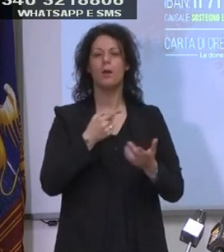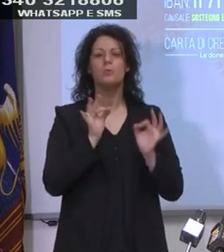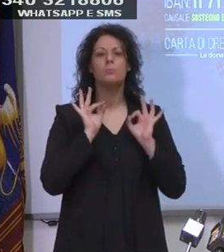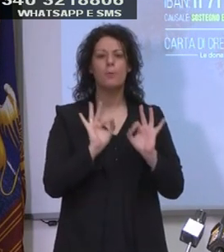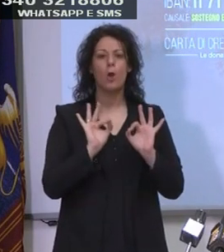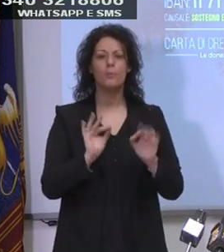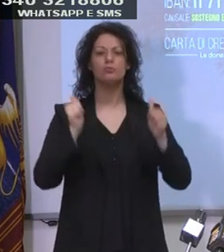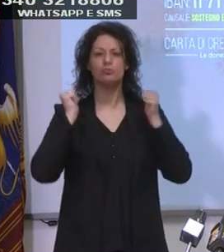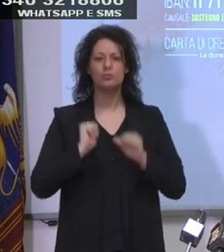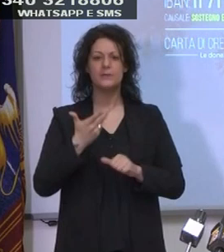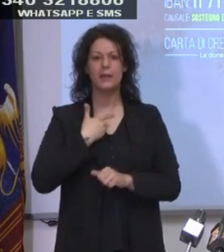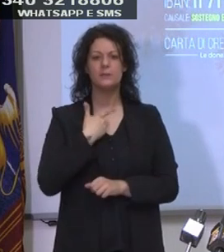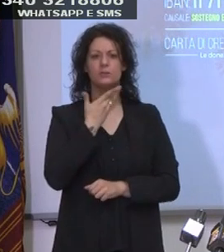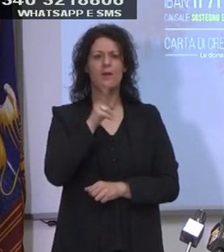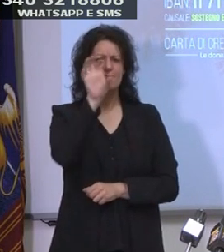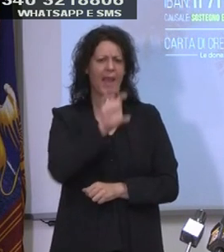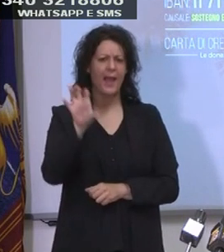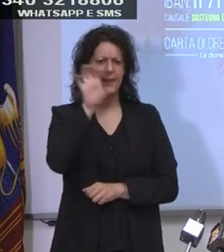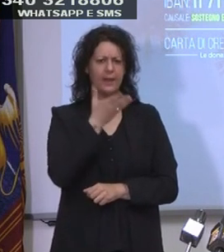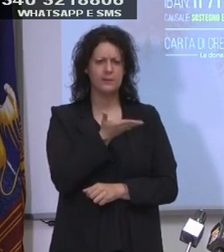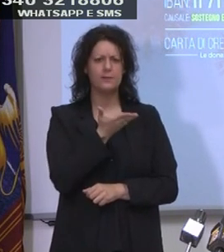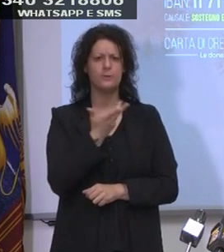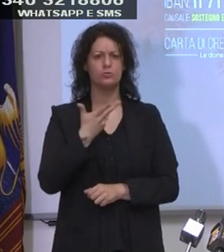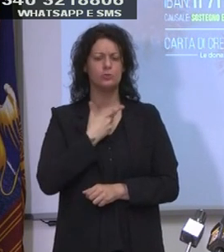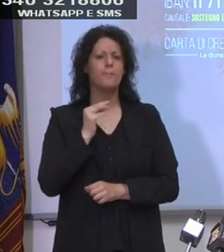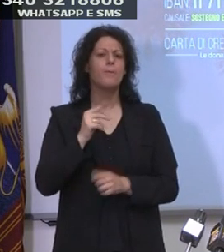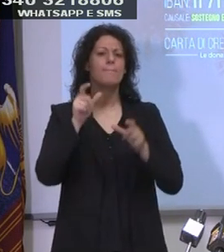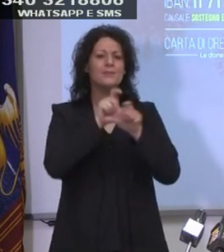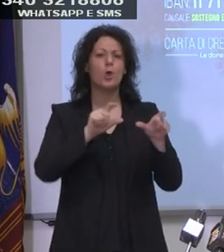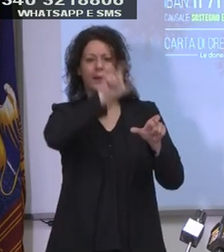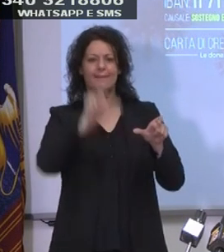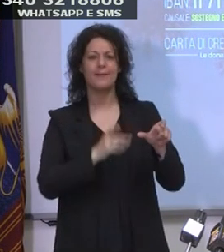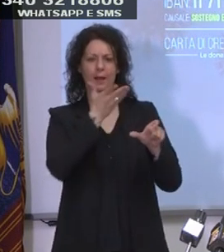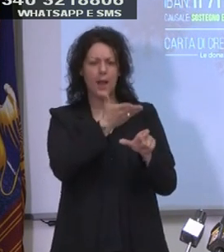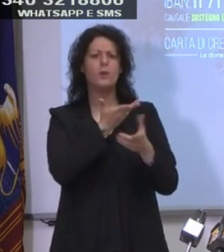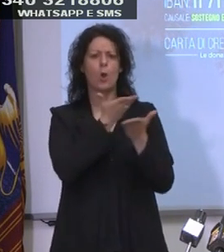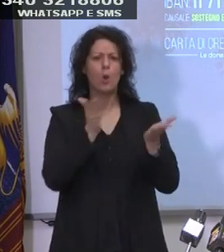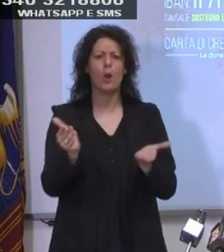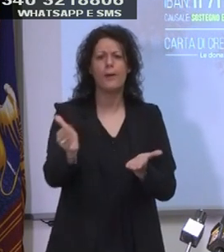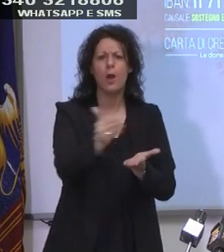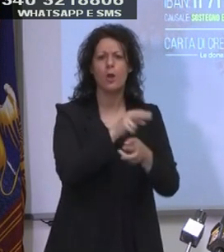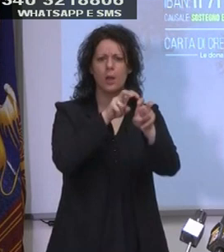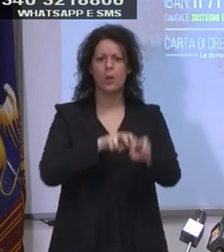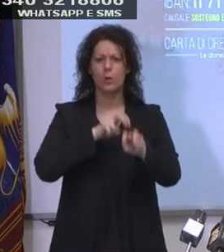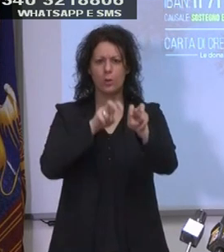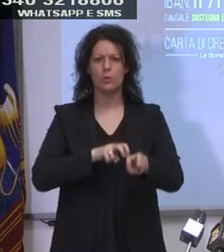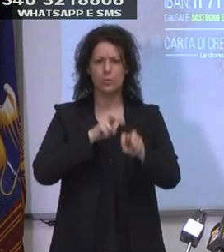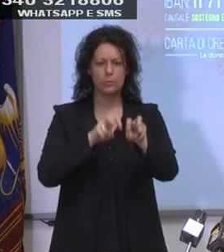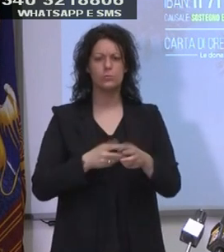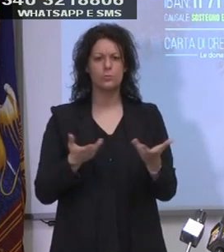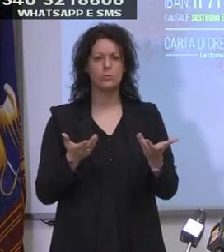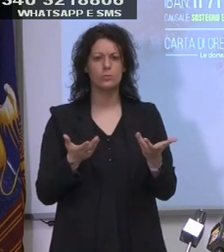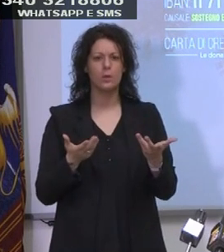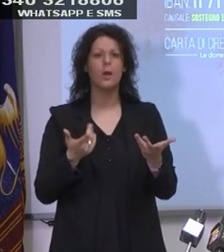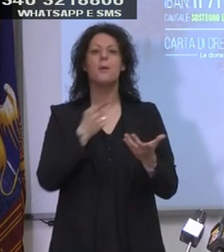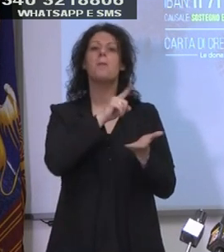raccolgono, cittadini veneti o persone insomma italiane che raccolgono i prodotti e mai non si fanno vedere, perché ormai va di